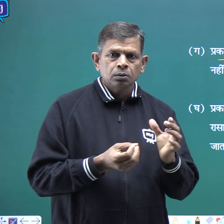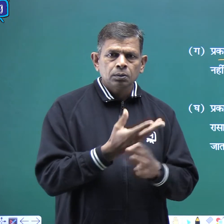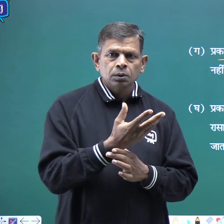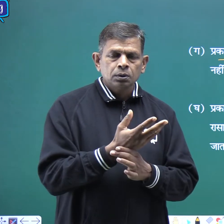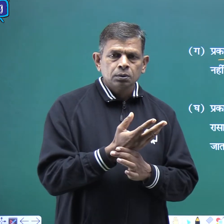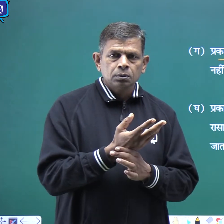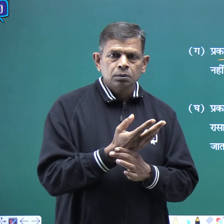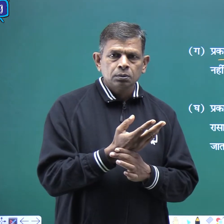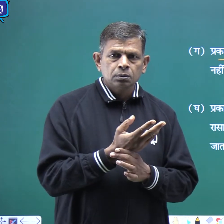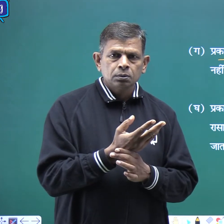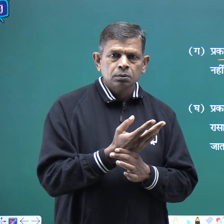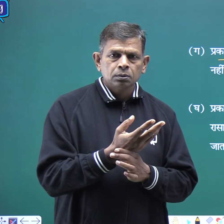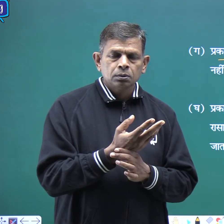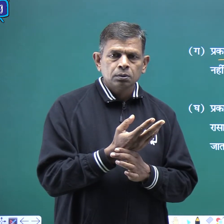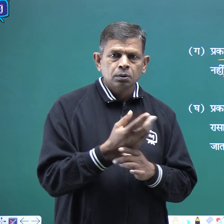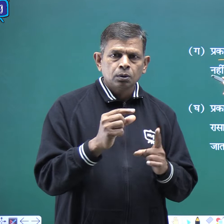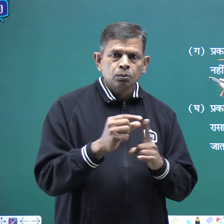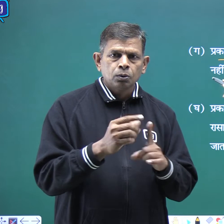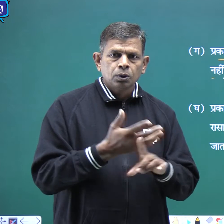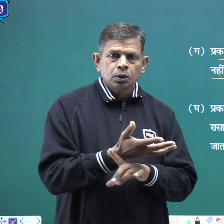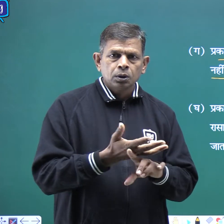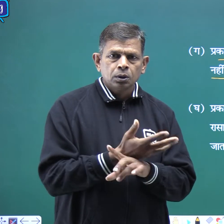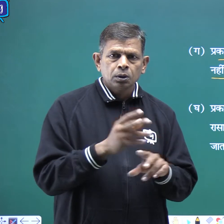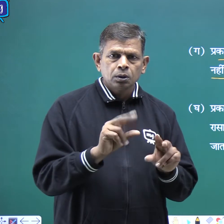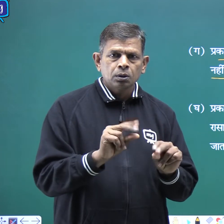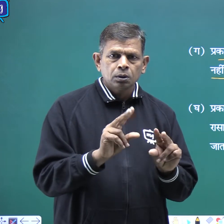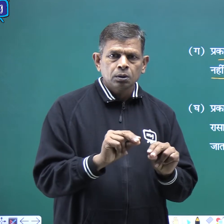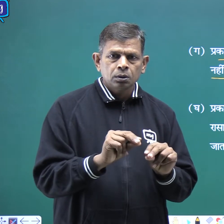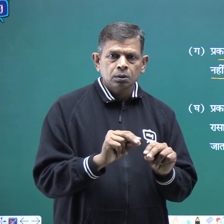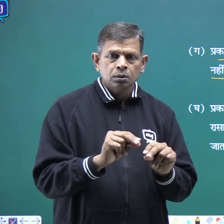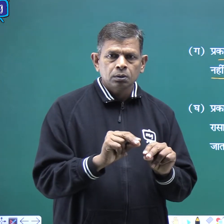उत्पाद प्रोटीन नहीं है।